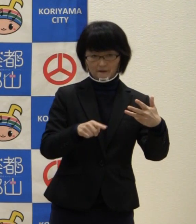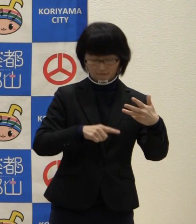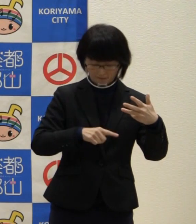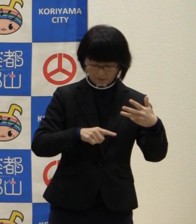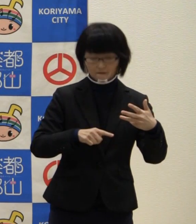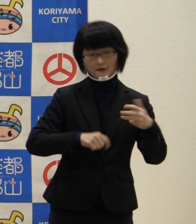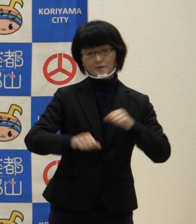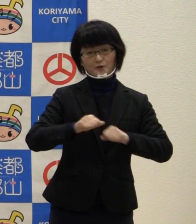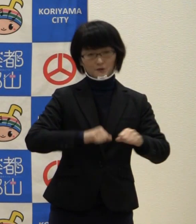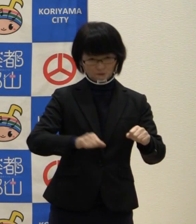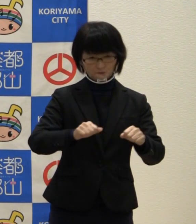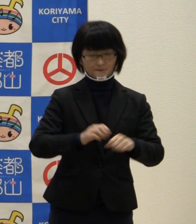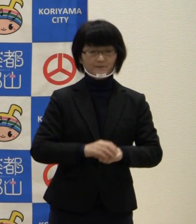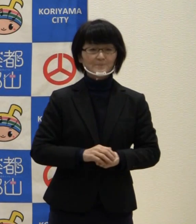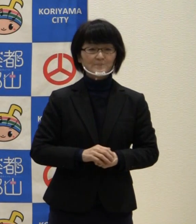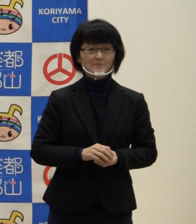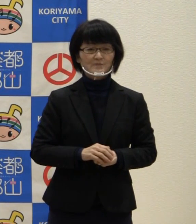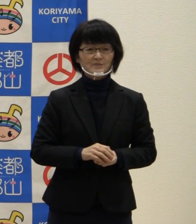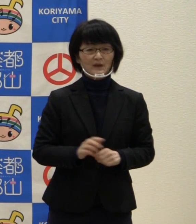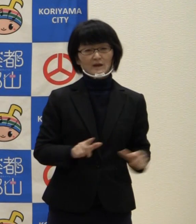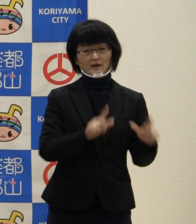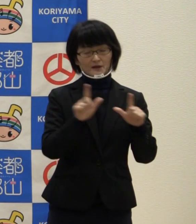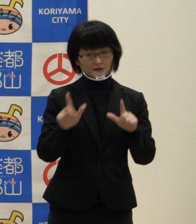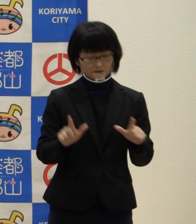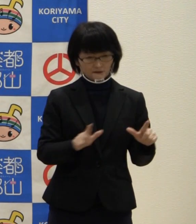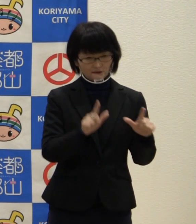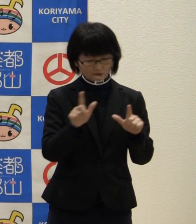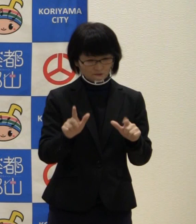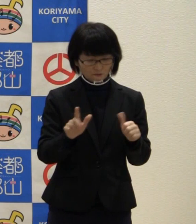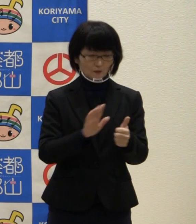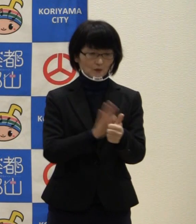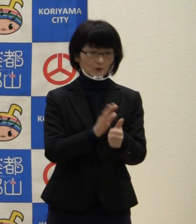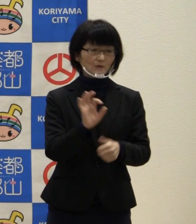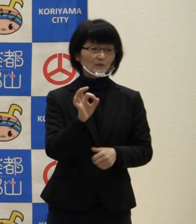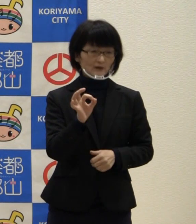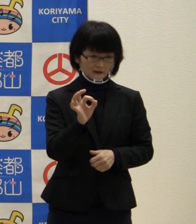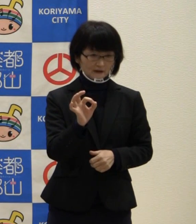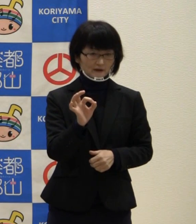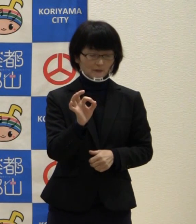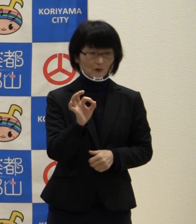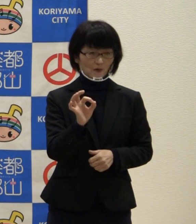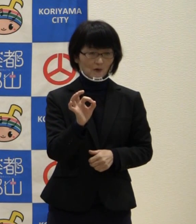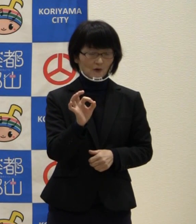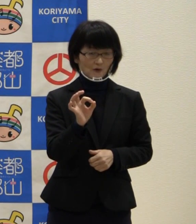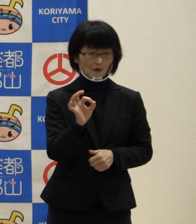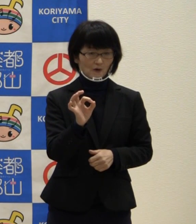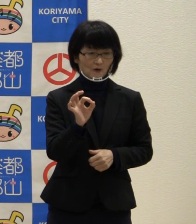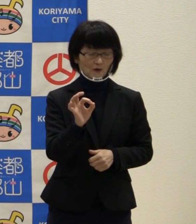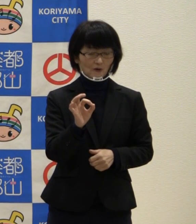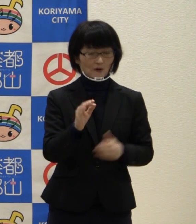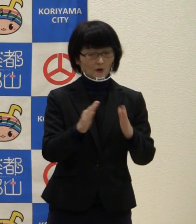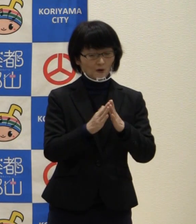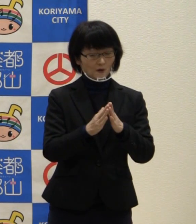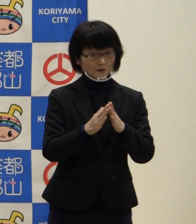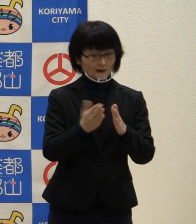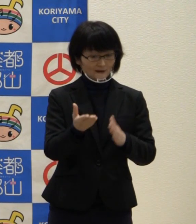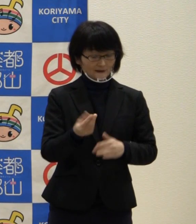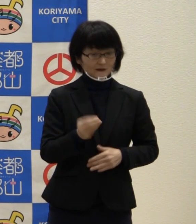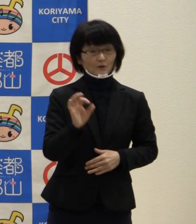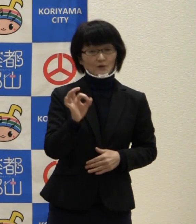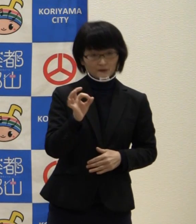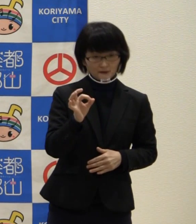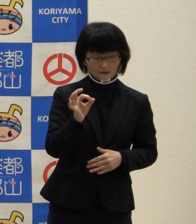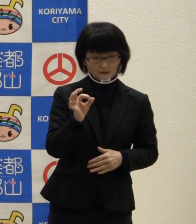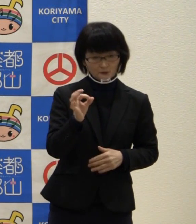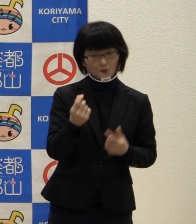むということ、それから生活確保給付金による支援につきましてもですね家賃相当分を支